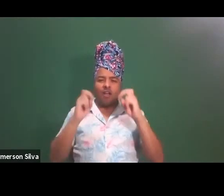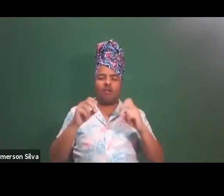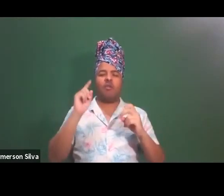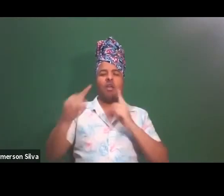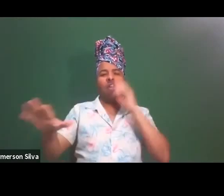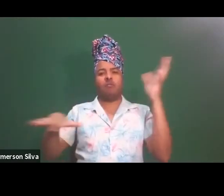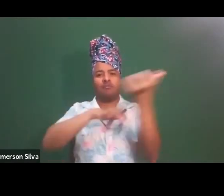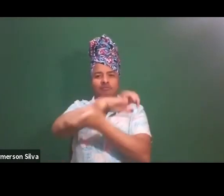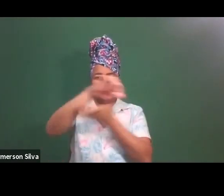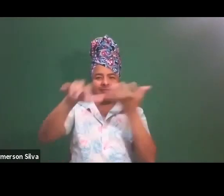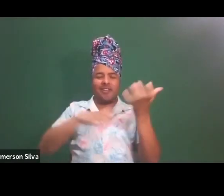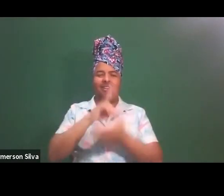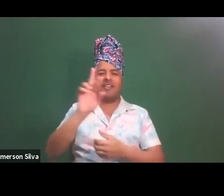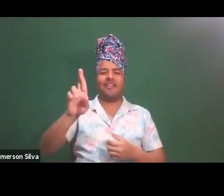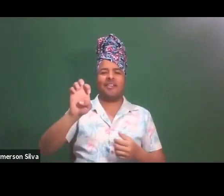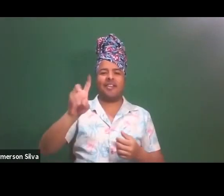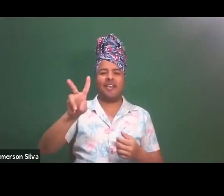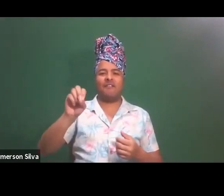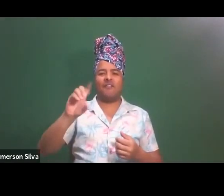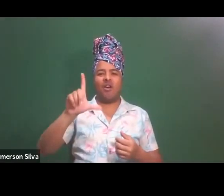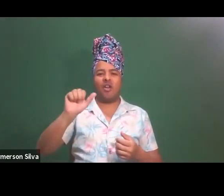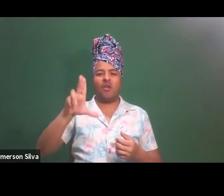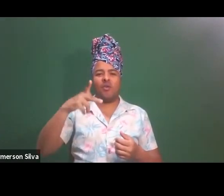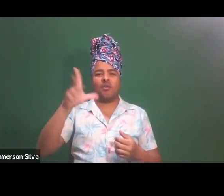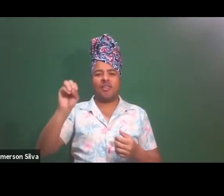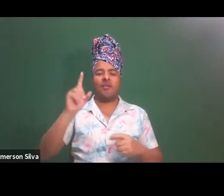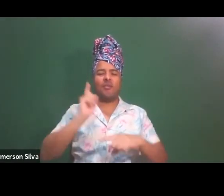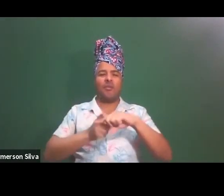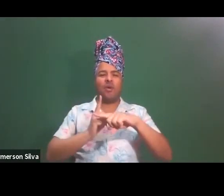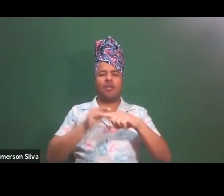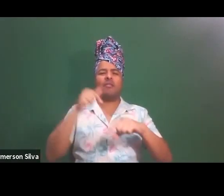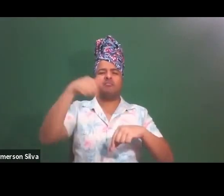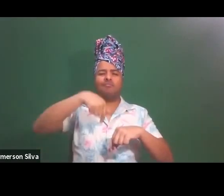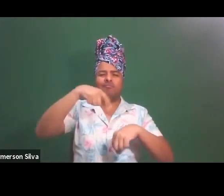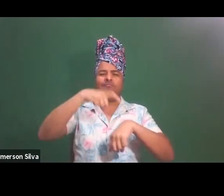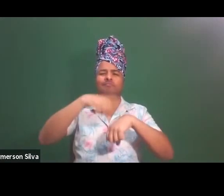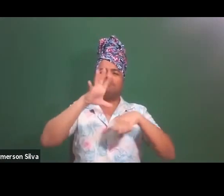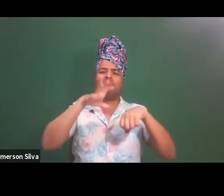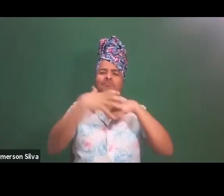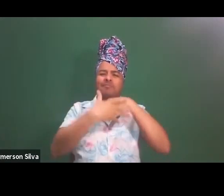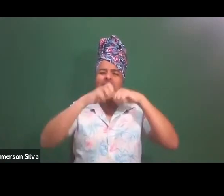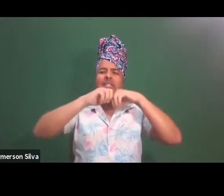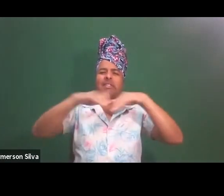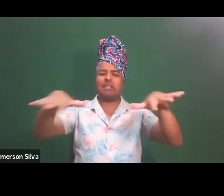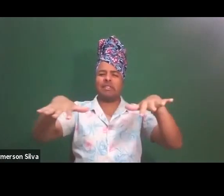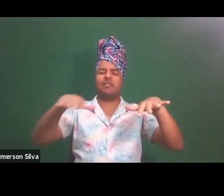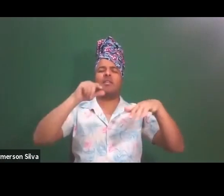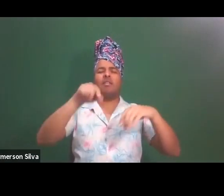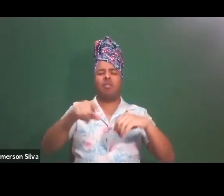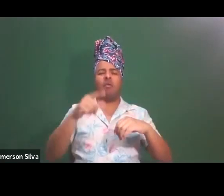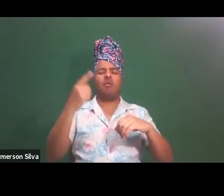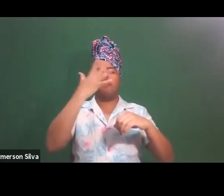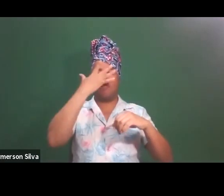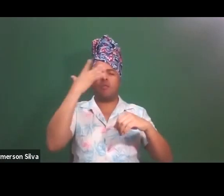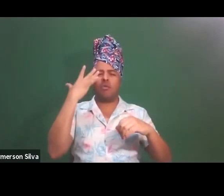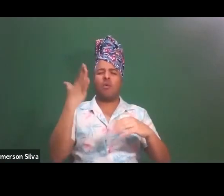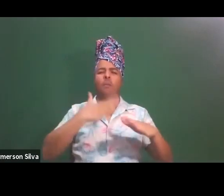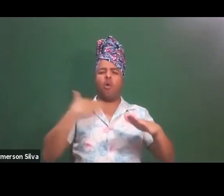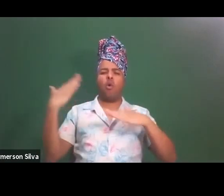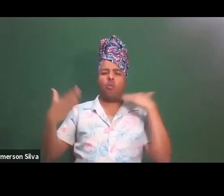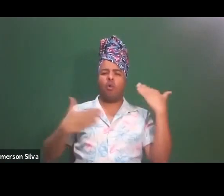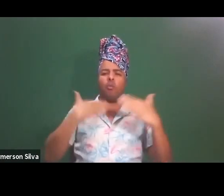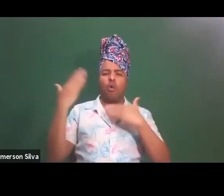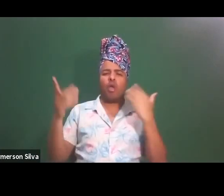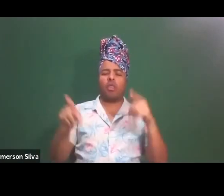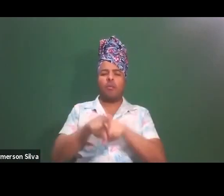estamos num momento de pandemia, de muitas dores, de muitas perdas, e, portanto, o